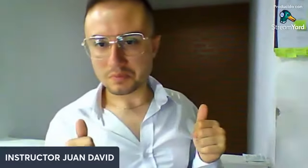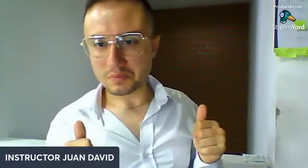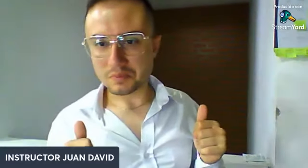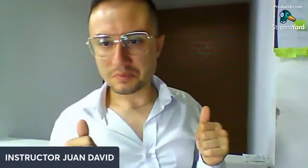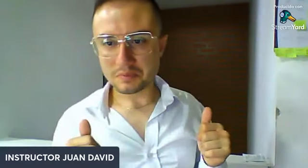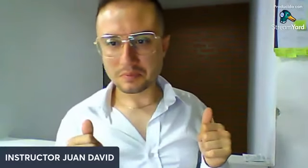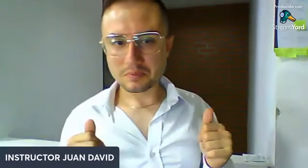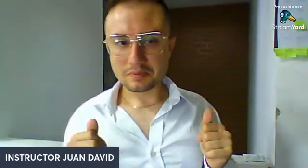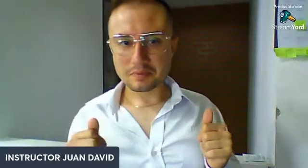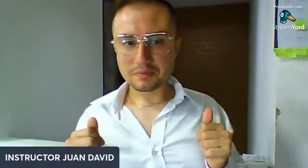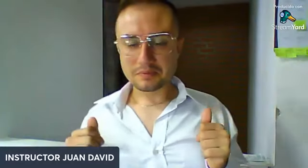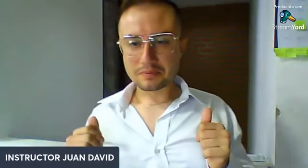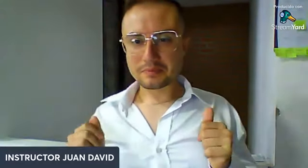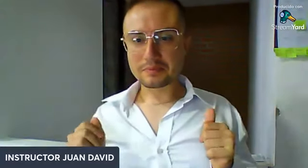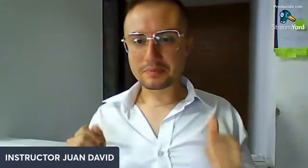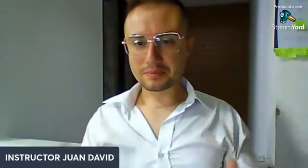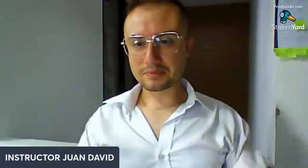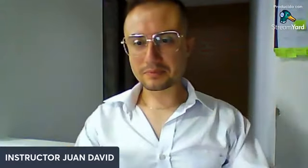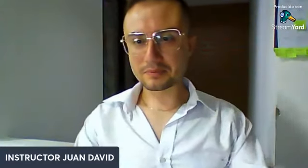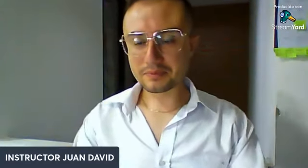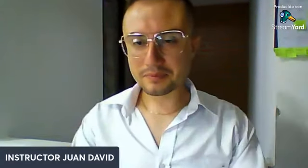Nadie comentó o espero.